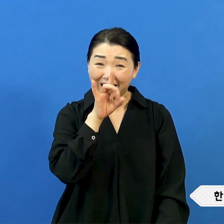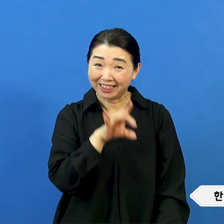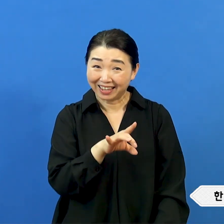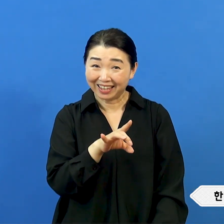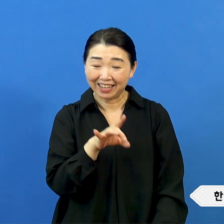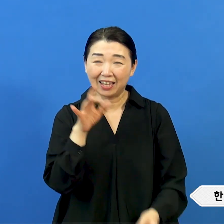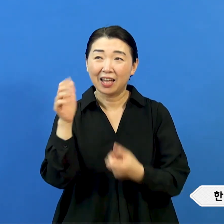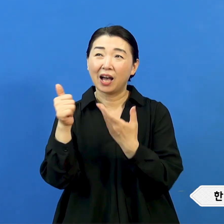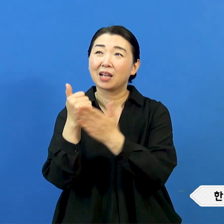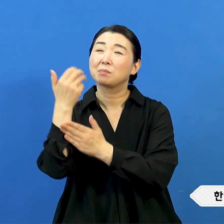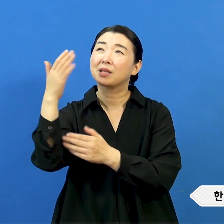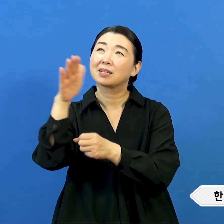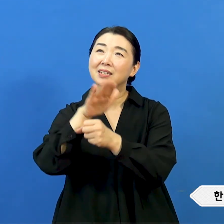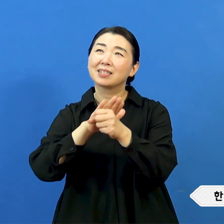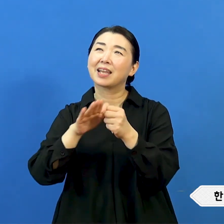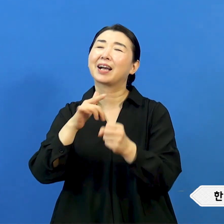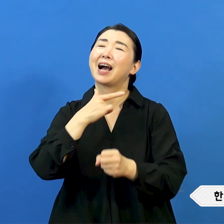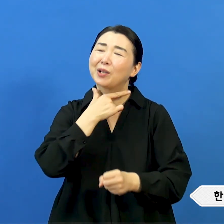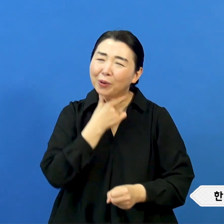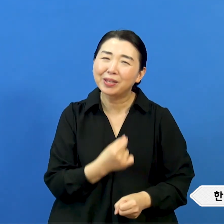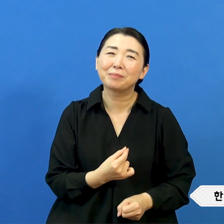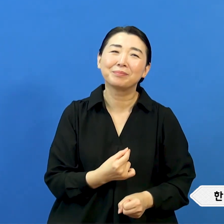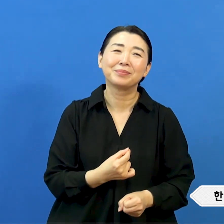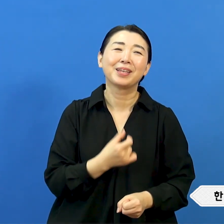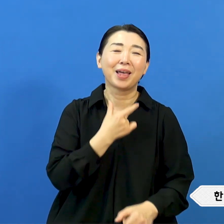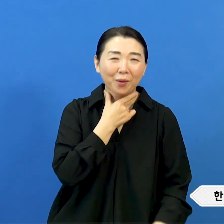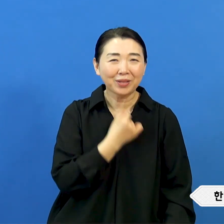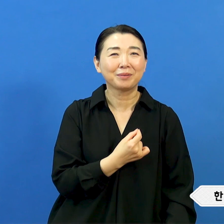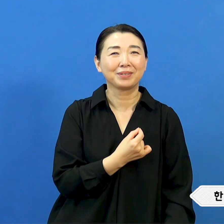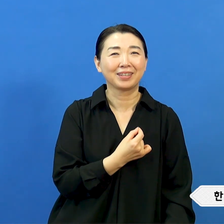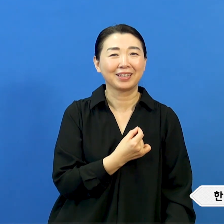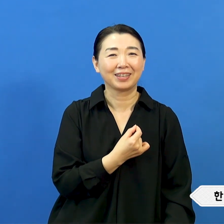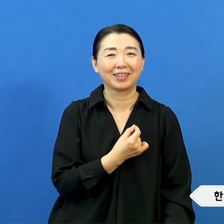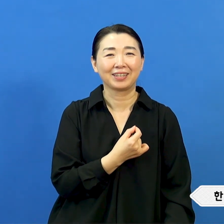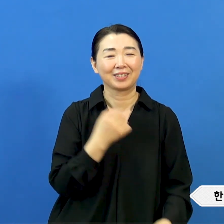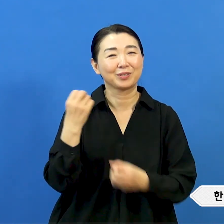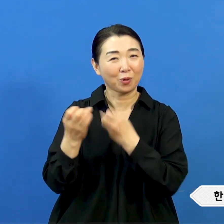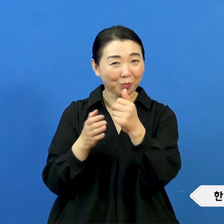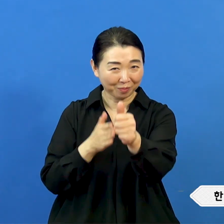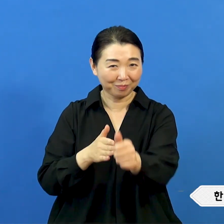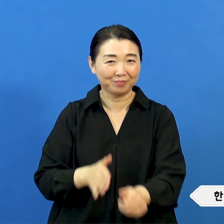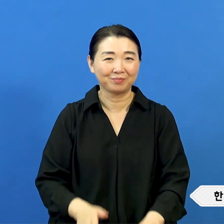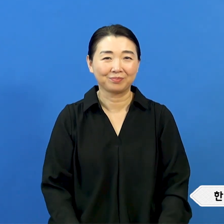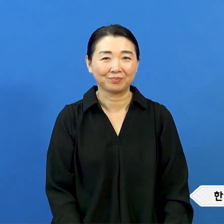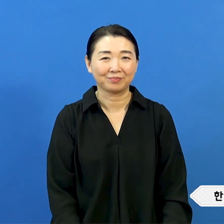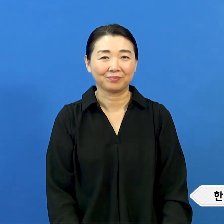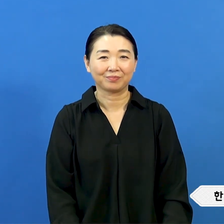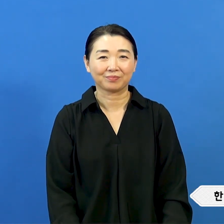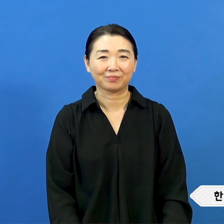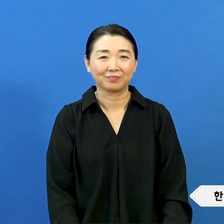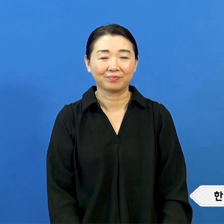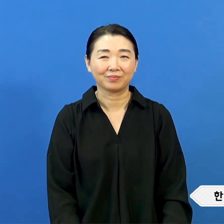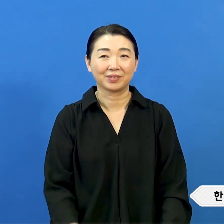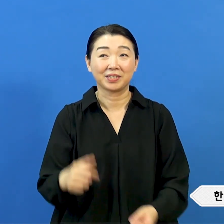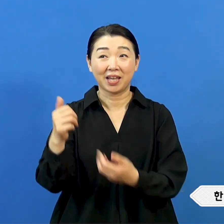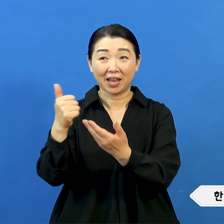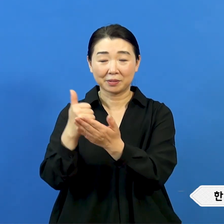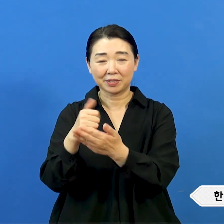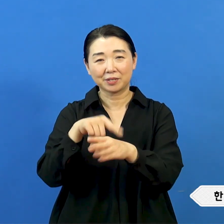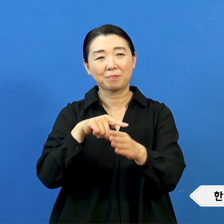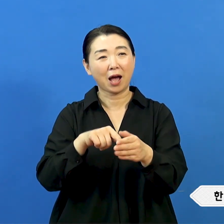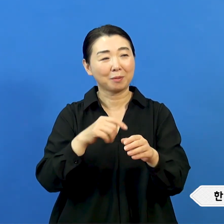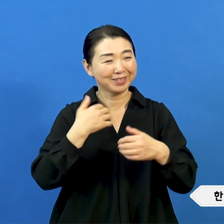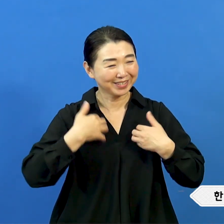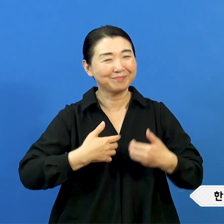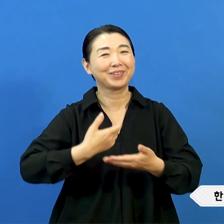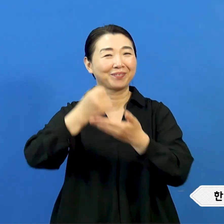하나님 당신을 사랑하기를 원합니다 그렇게 해보십시오. 하나님이 그 마음을 기쁘게